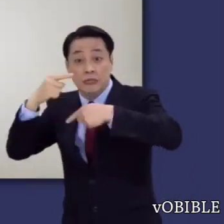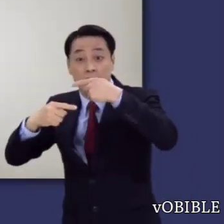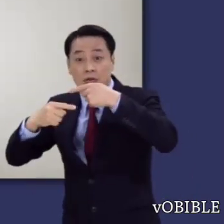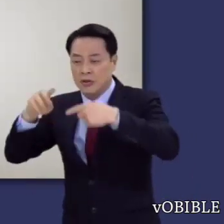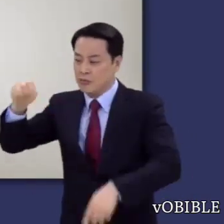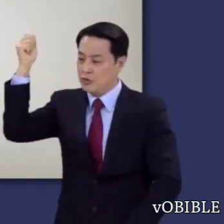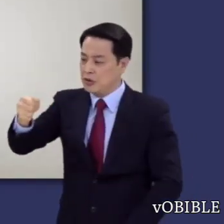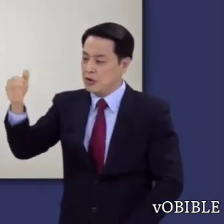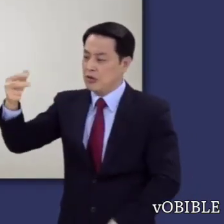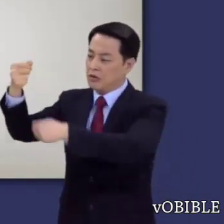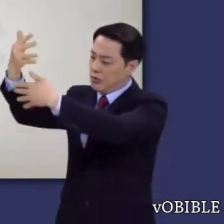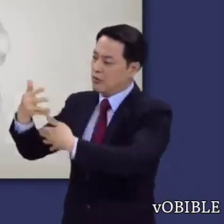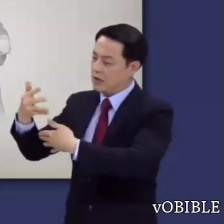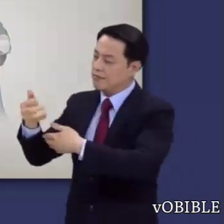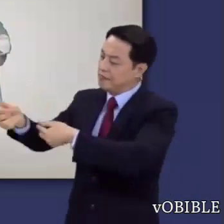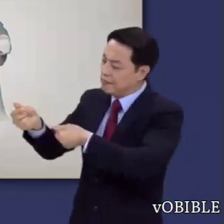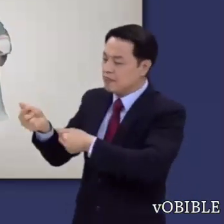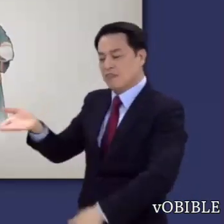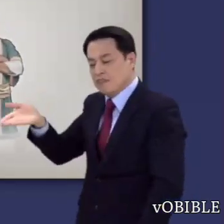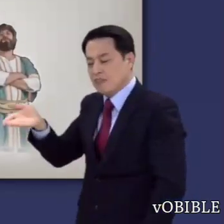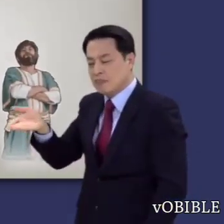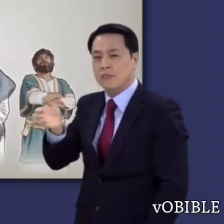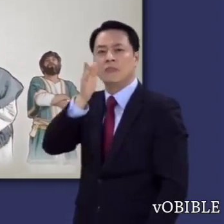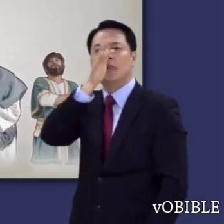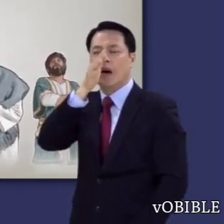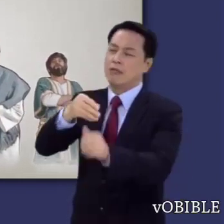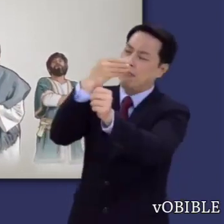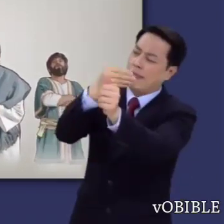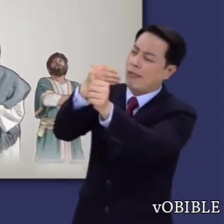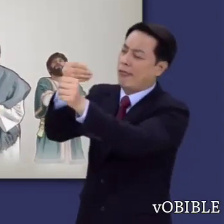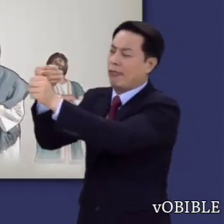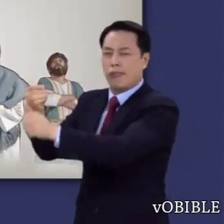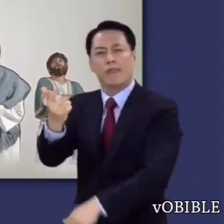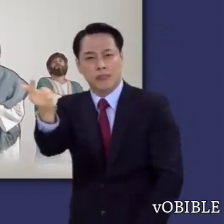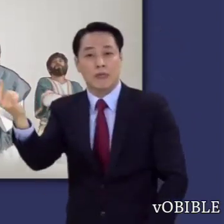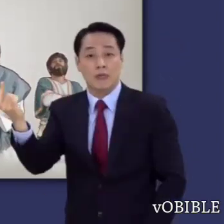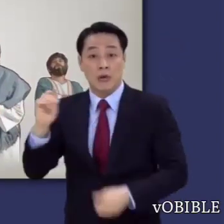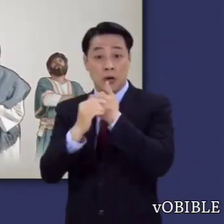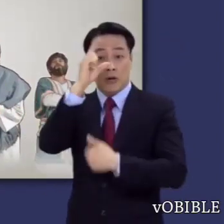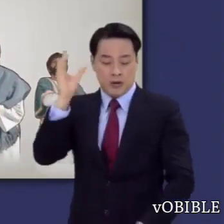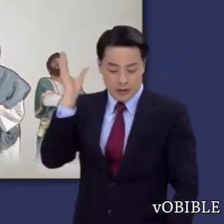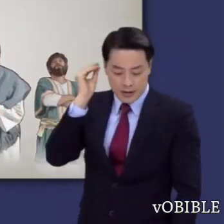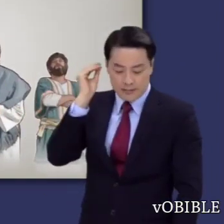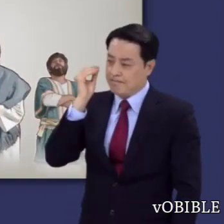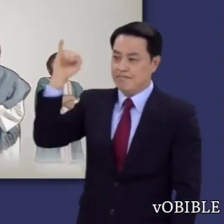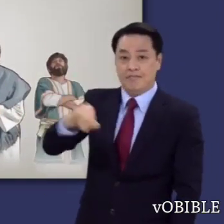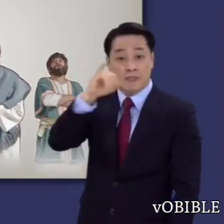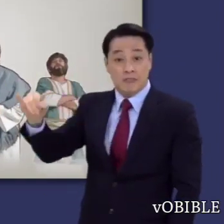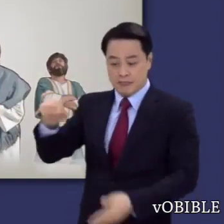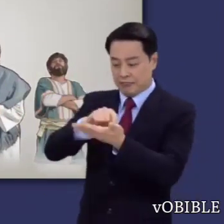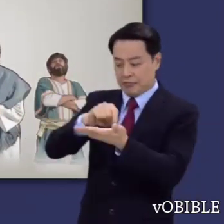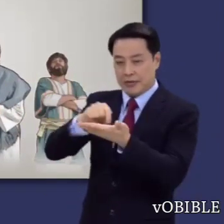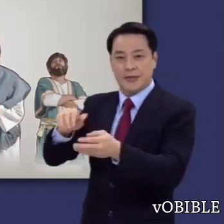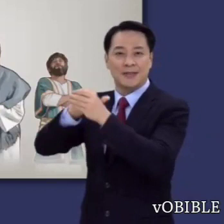当时会众里有人提出错误主张，声称真基督徒必须遵守摩西律法，于是保罗写信提